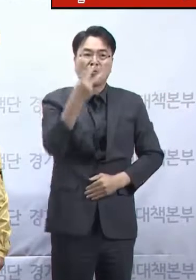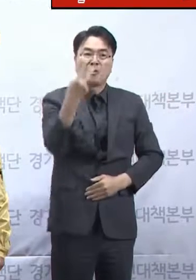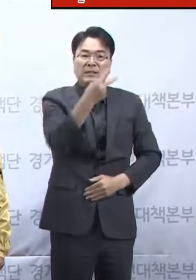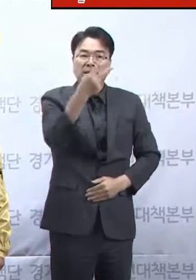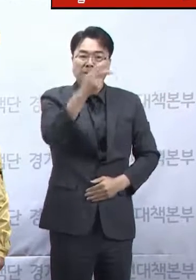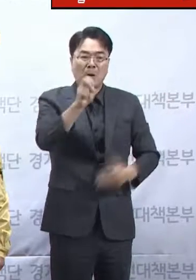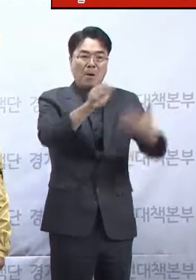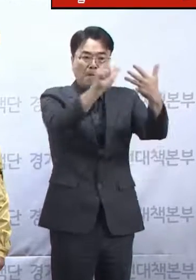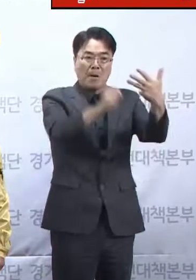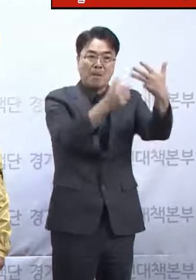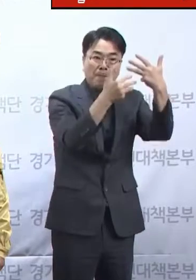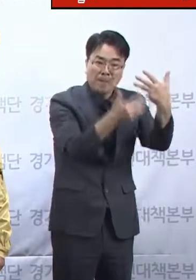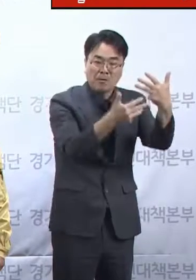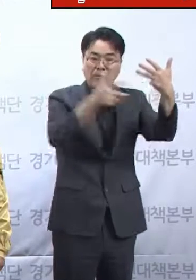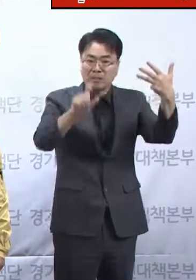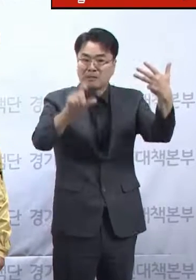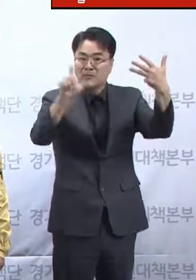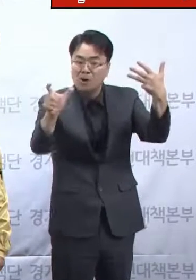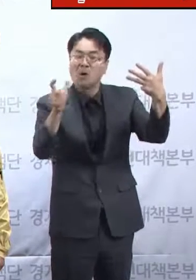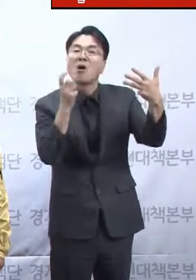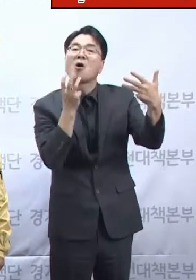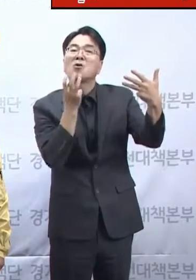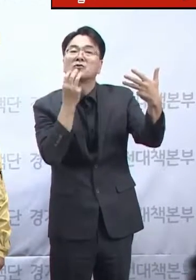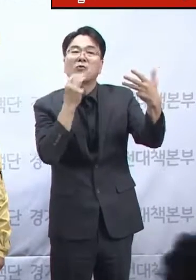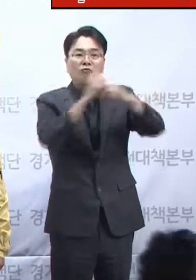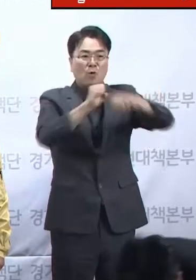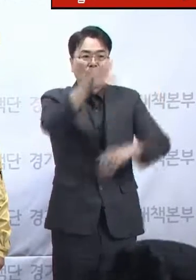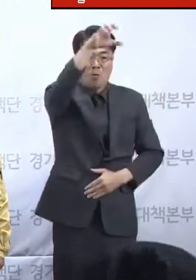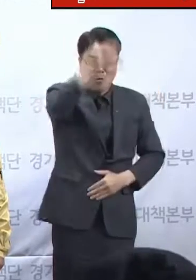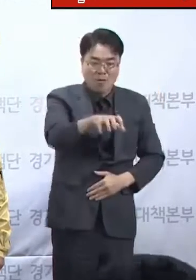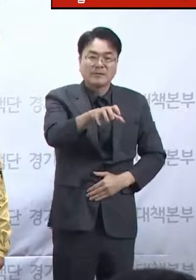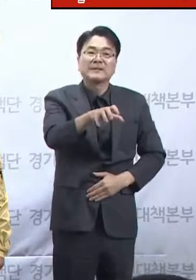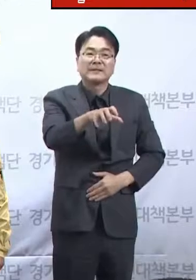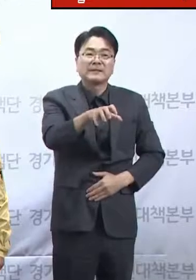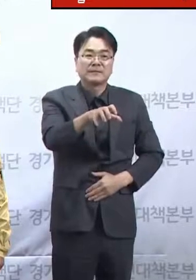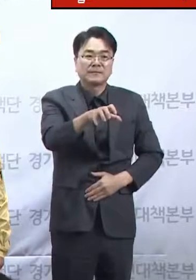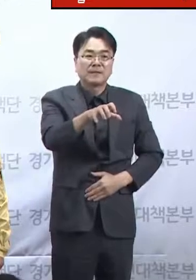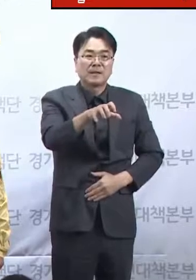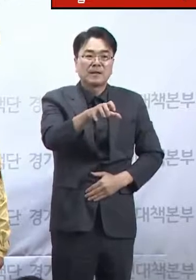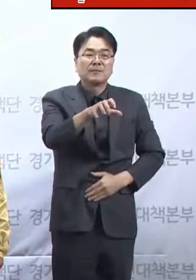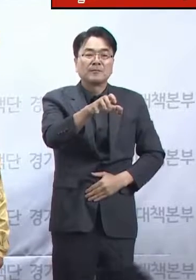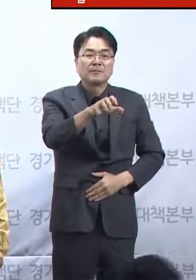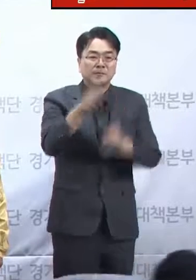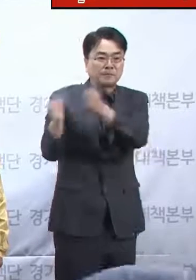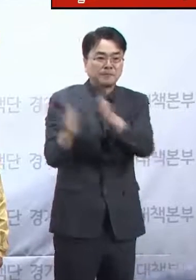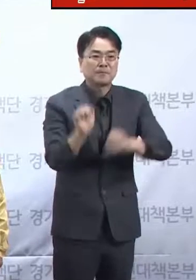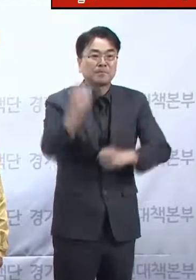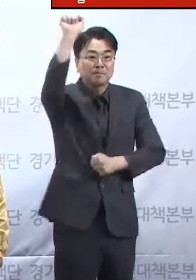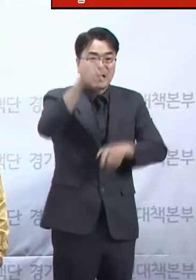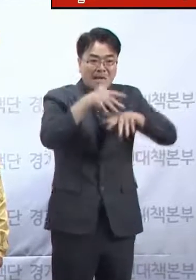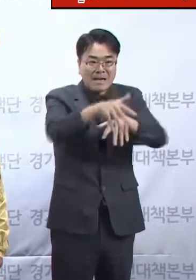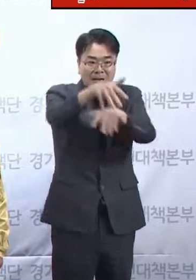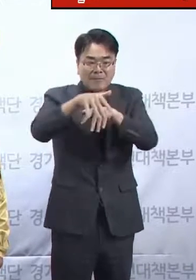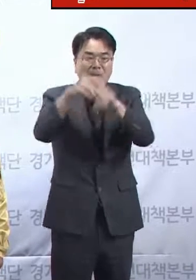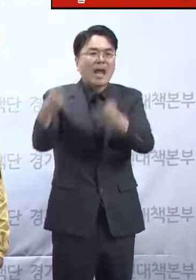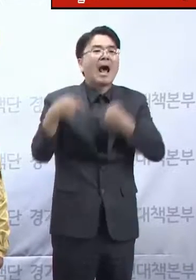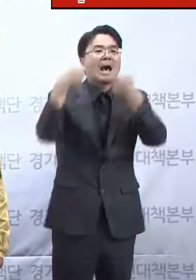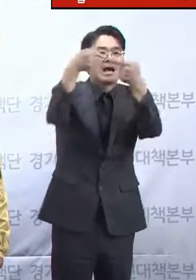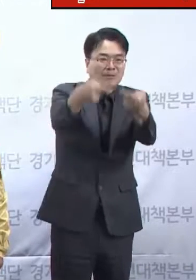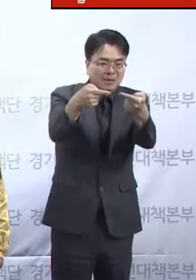2020년 8월 8일과 8월 15일 서울 광화문 일대에서 이루어진 집회에